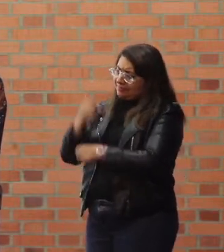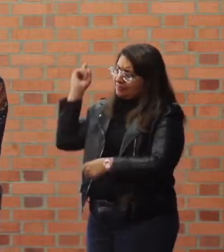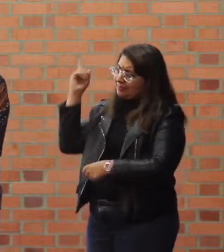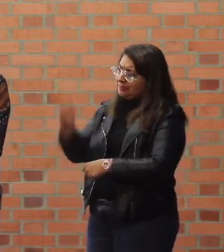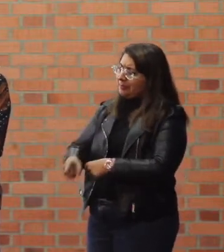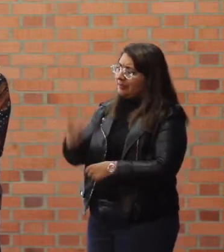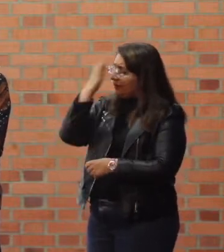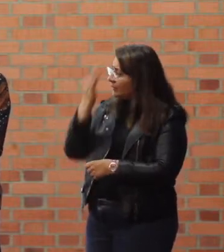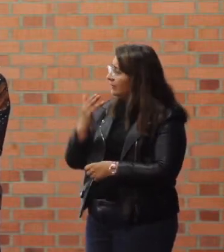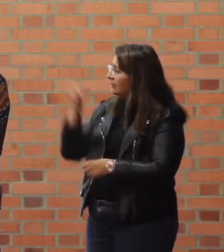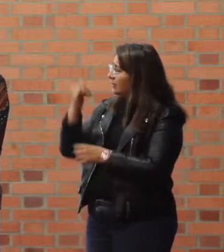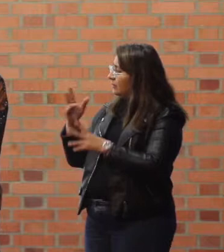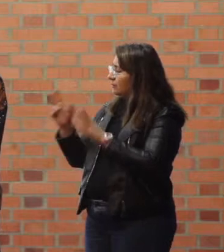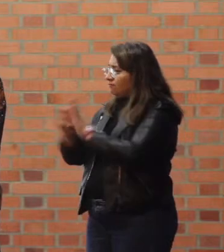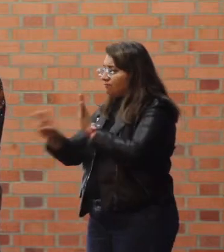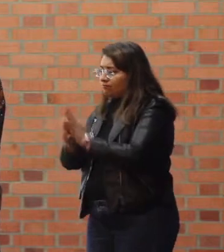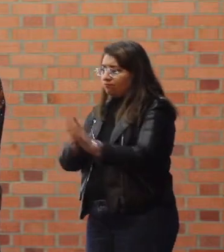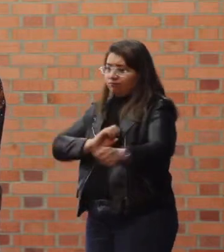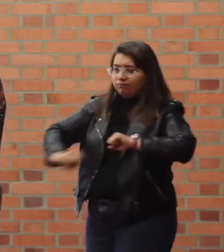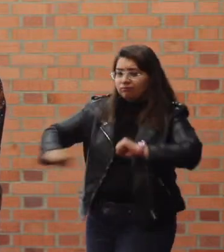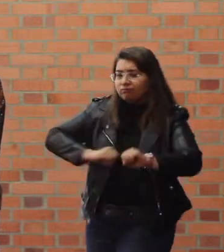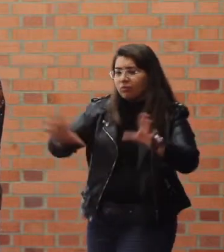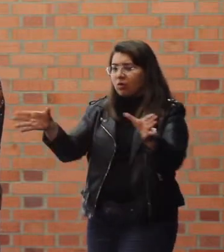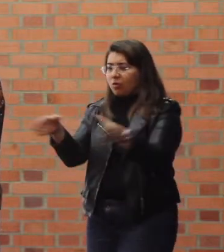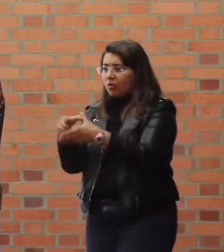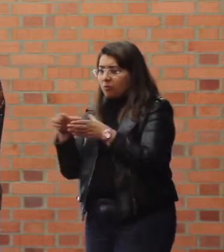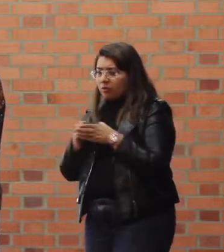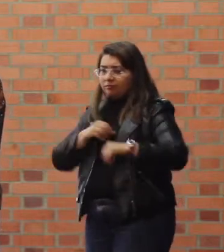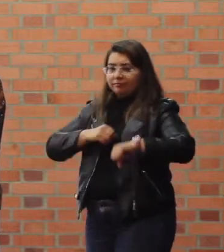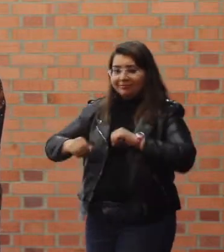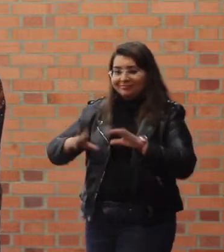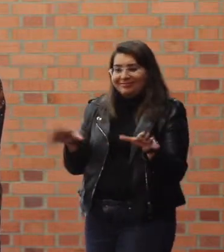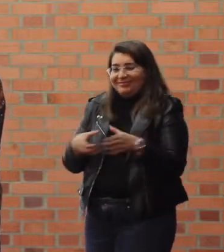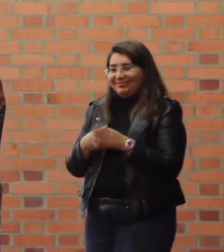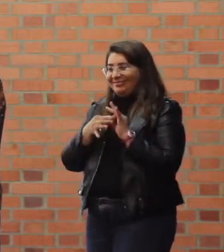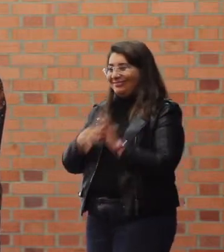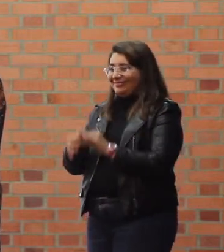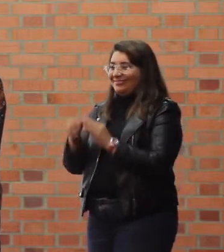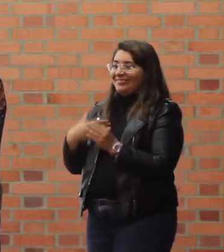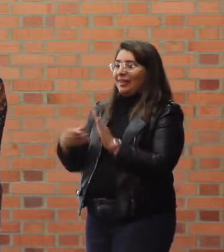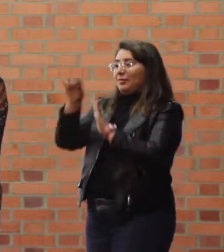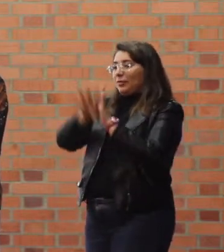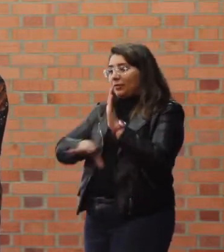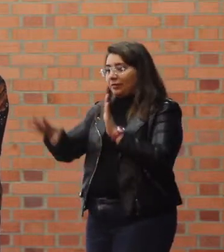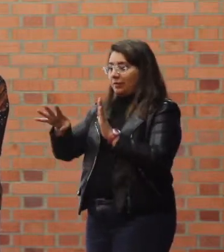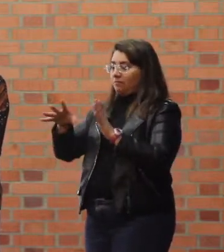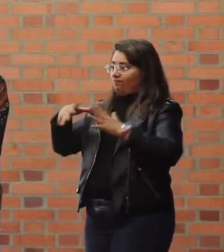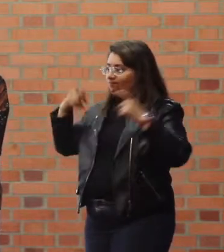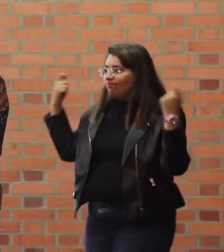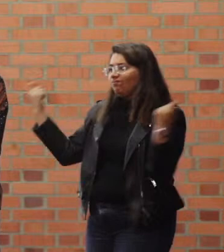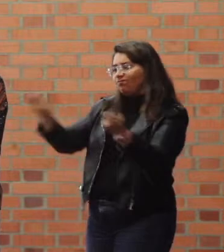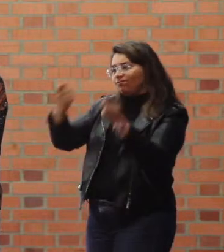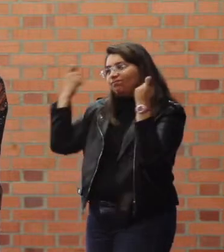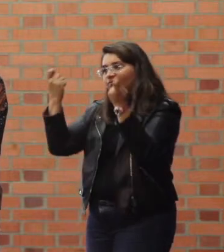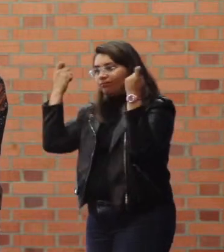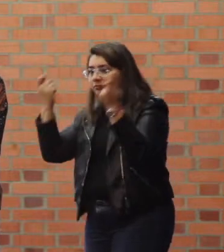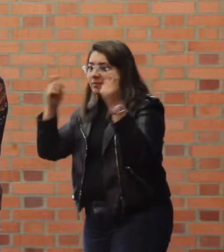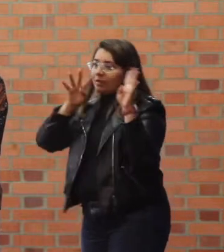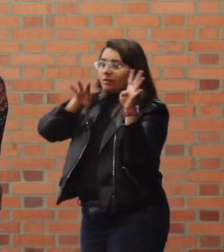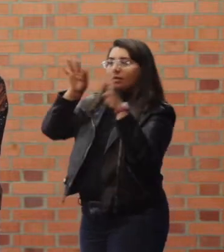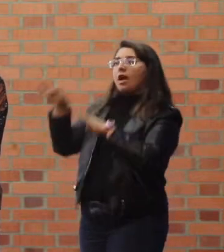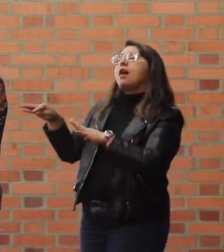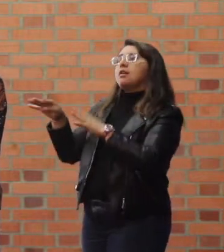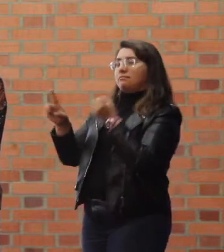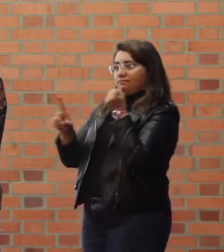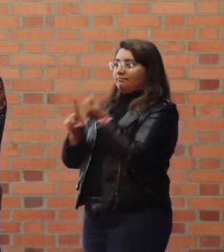por su liderazgo organizativo o por su incidencia en la política pública o la promoción de cambios culturales